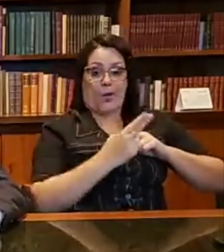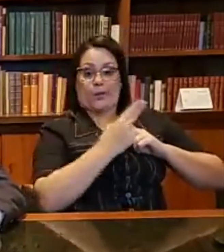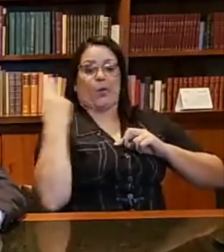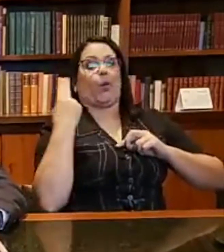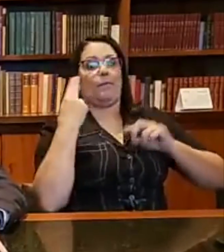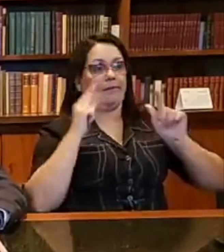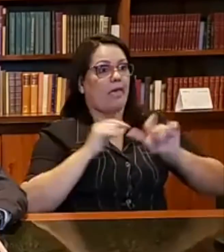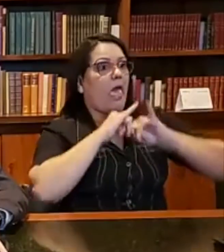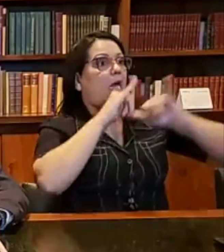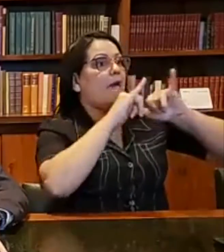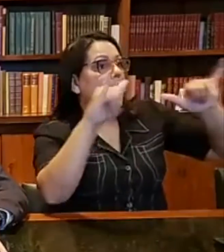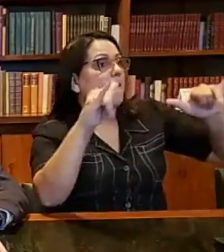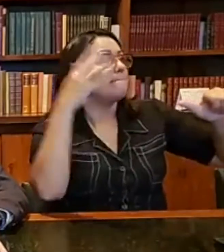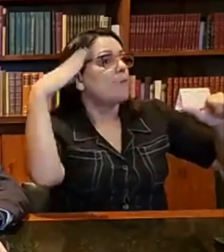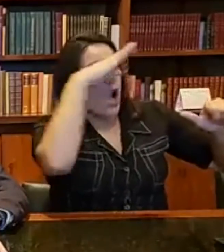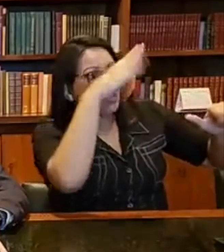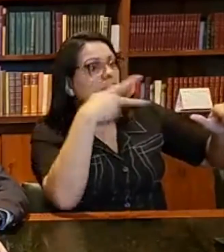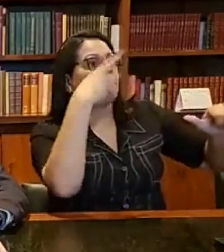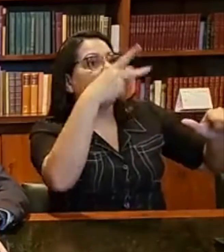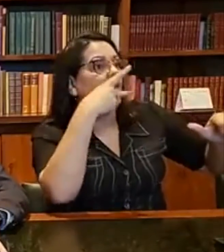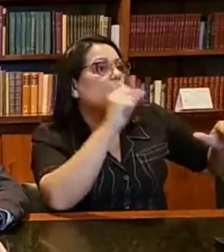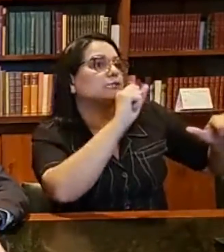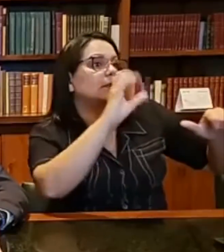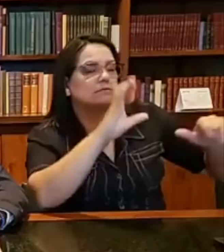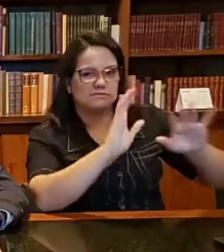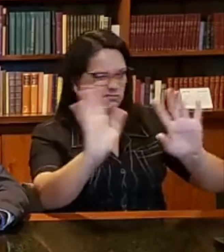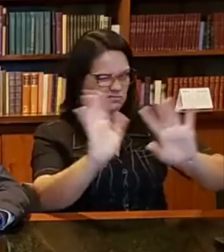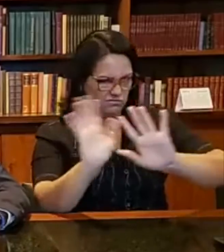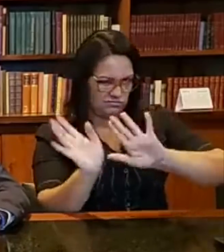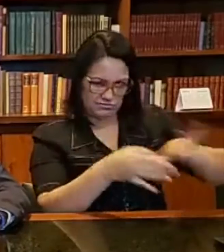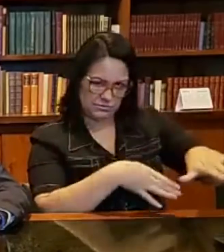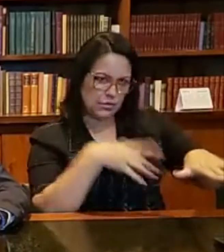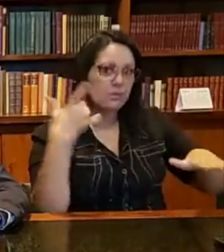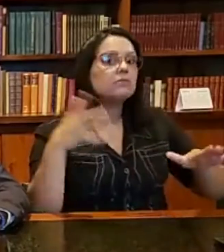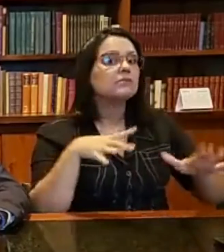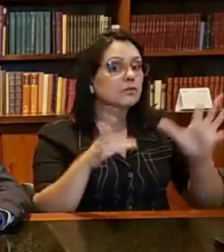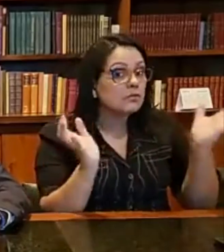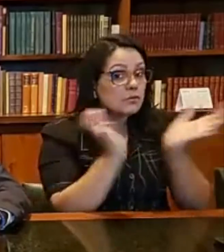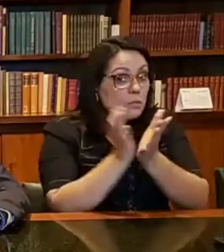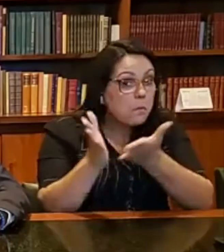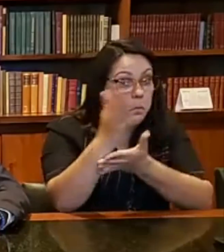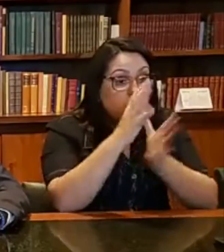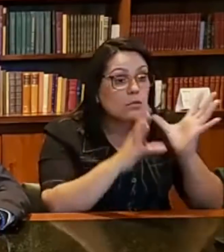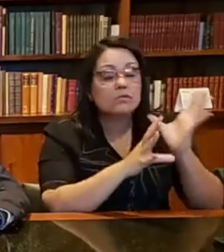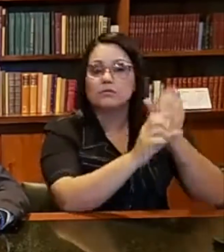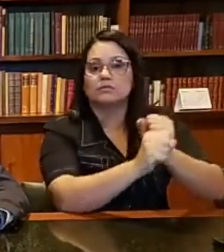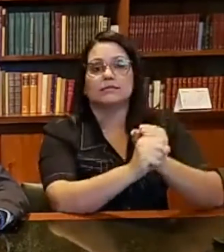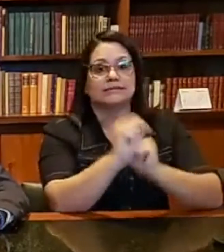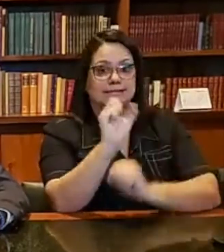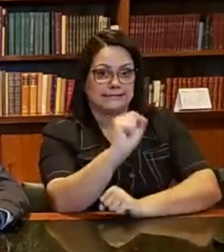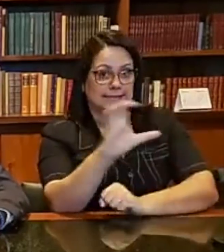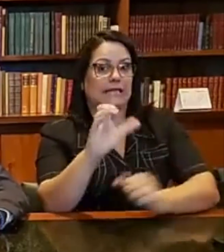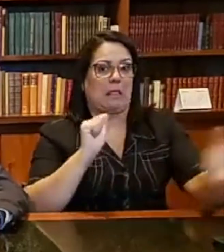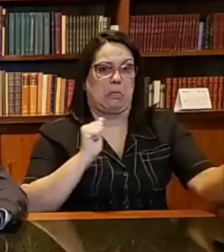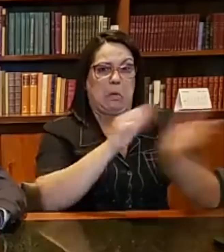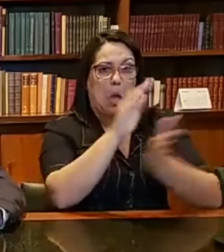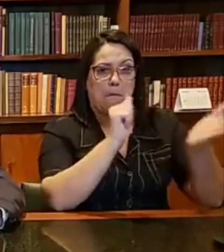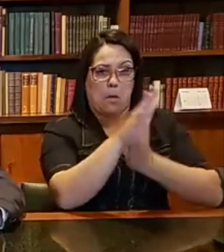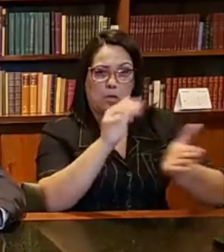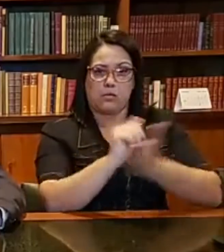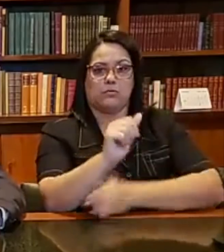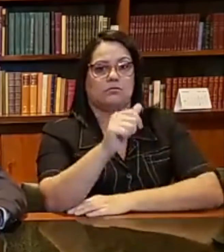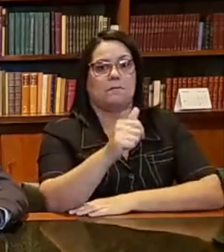certo? Mas está na casa de milhões o número de pessoas que perderam o emprego formal, sem contar